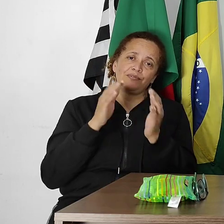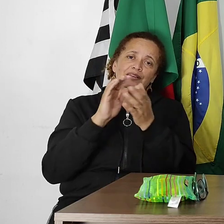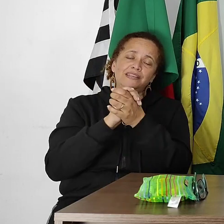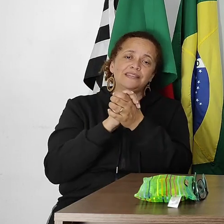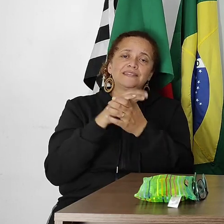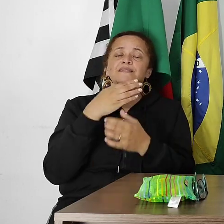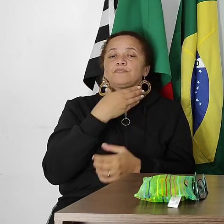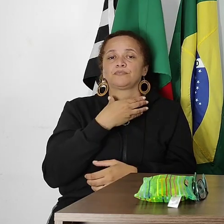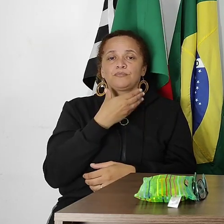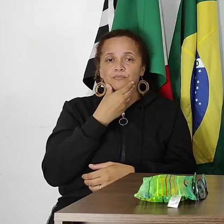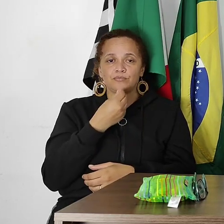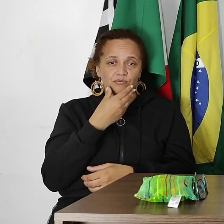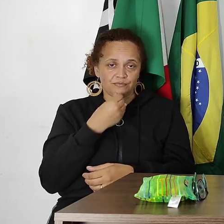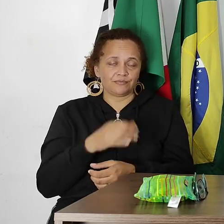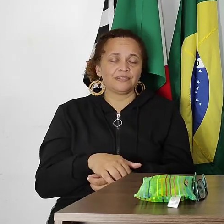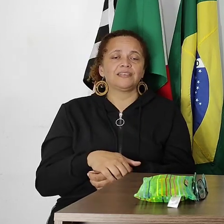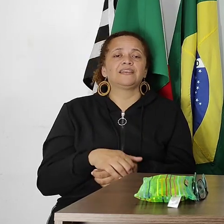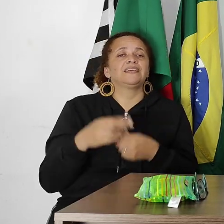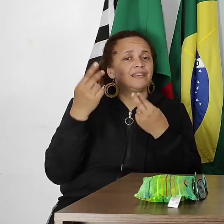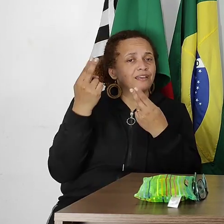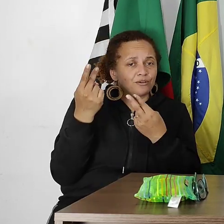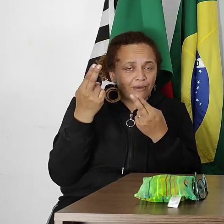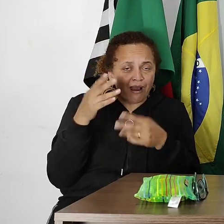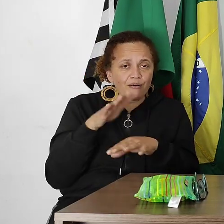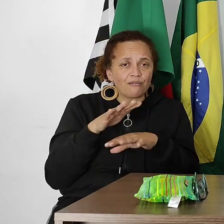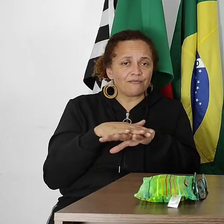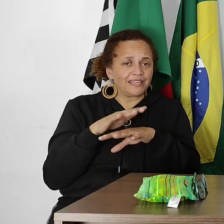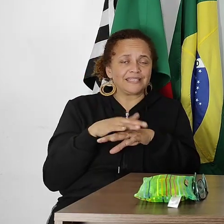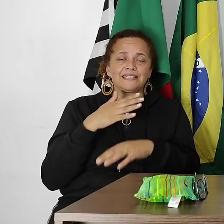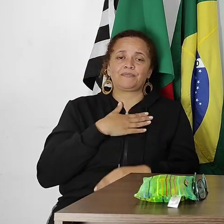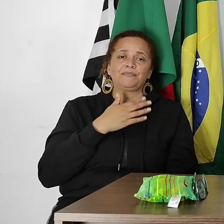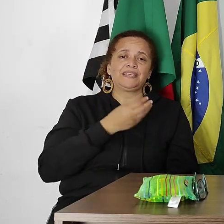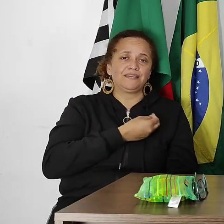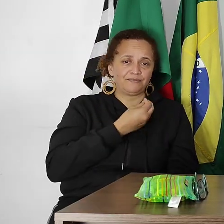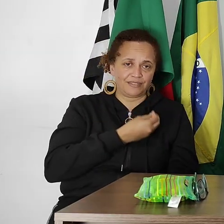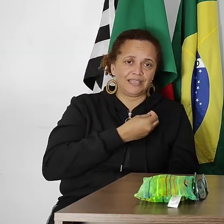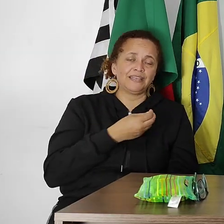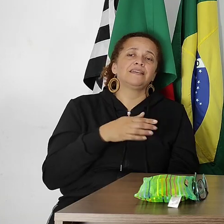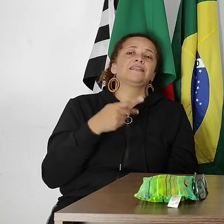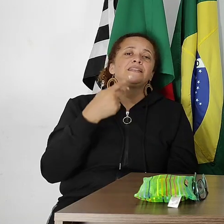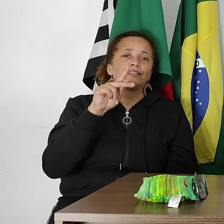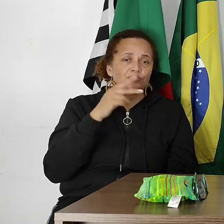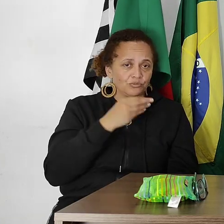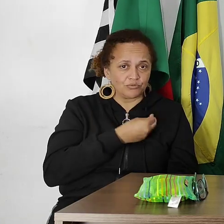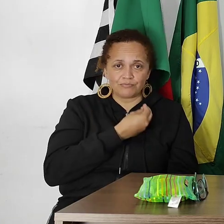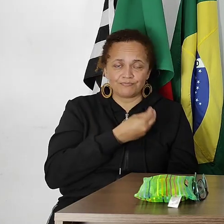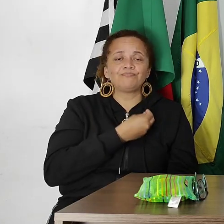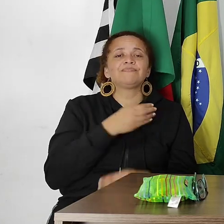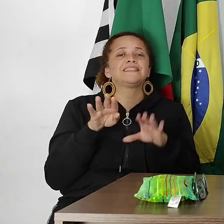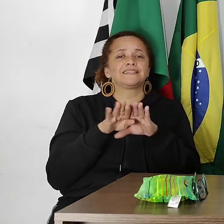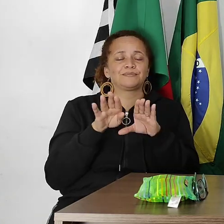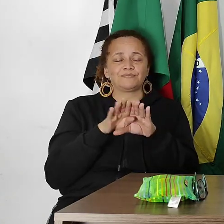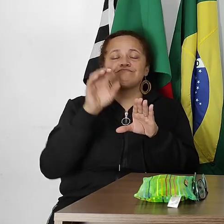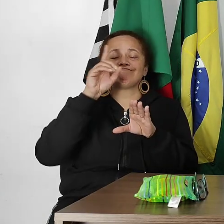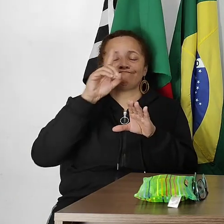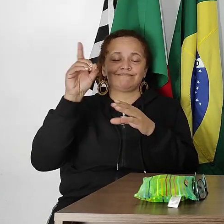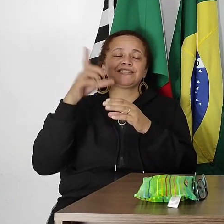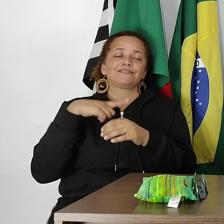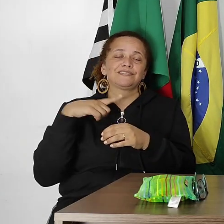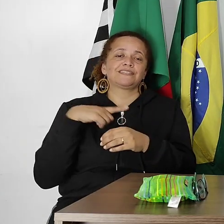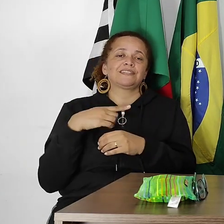Michele, fez na vida da minha sogra, ele tem solução para a sua vida também. Então, o Senhor quer que